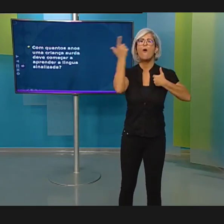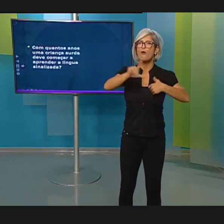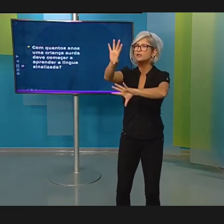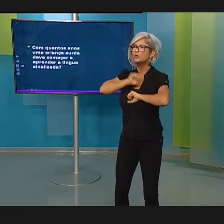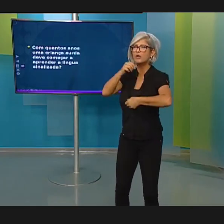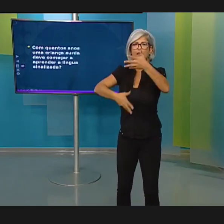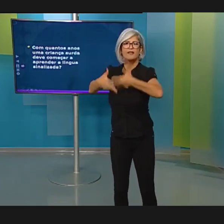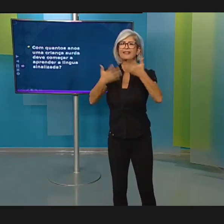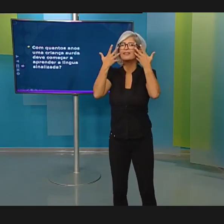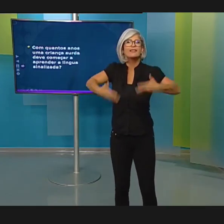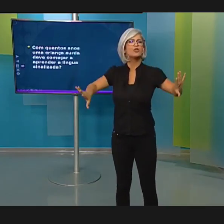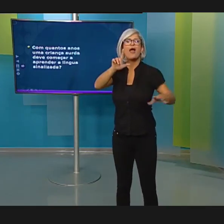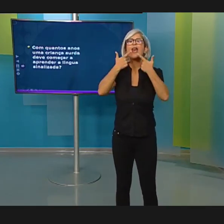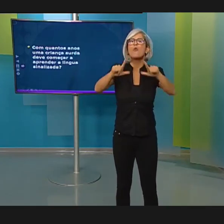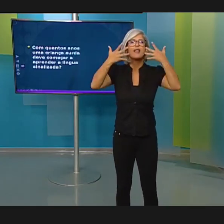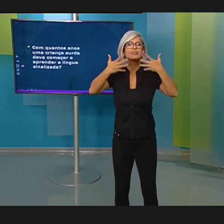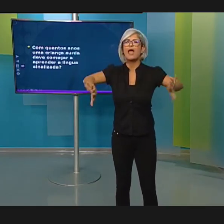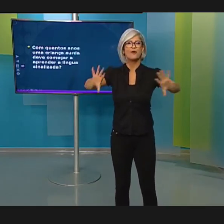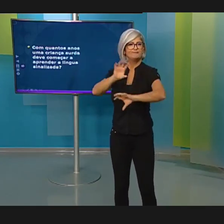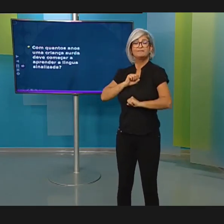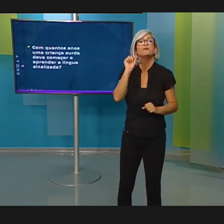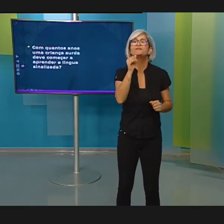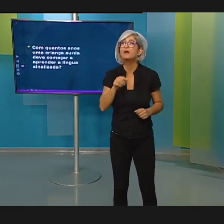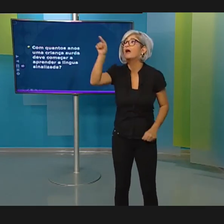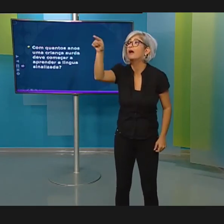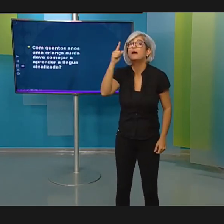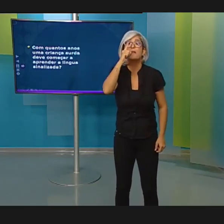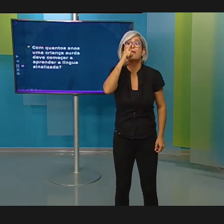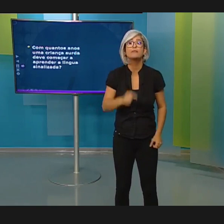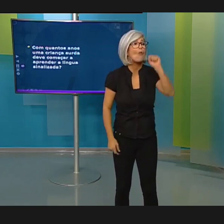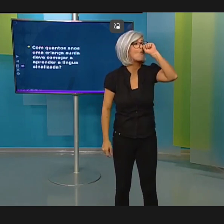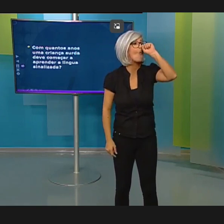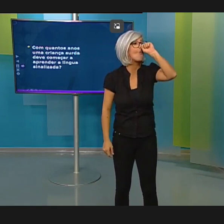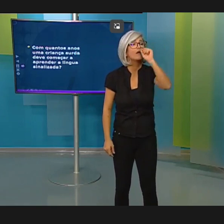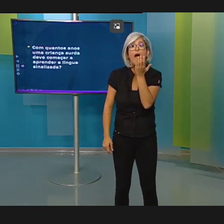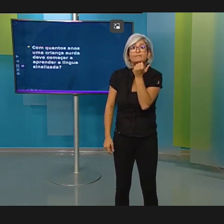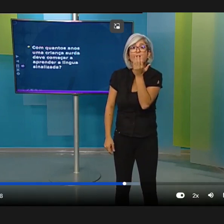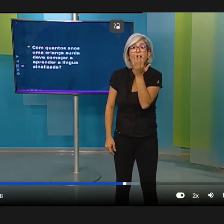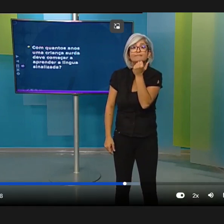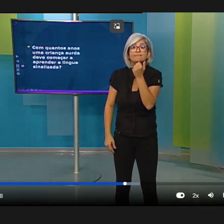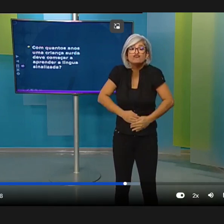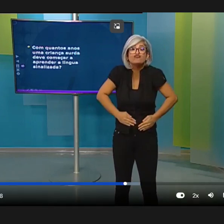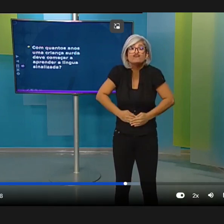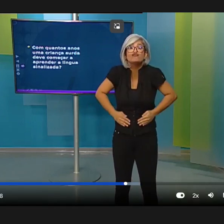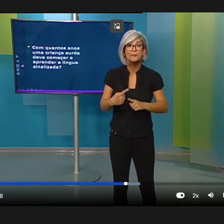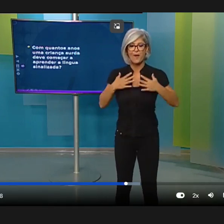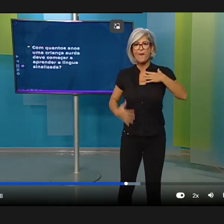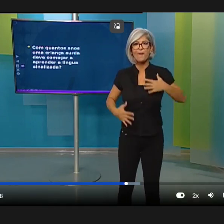anos, ela consegue se apropriar, ter início à apropriação desses sinais como sua língua natural. Por exemplo, os apontamentos, os gestos, dessa forma que ocorre,